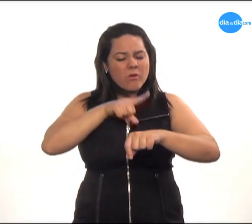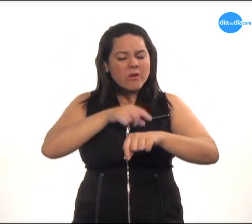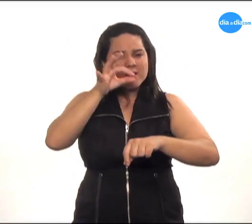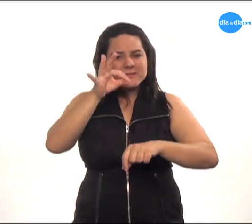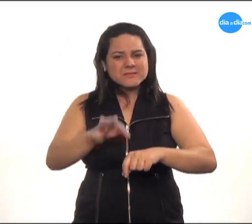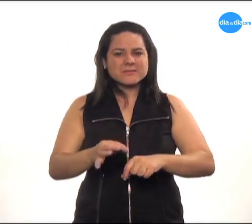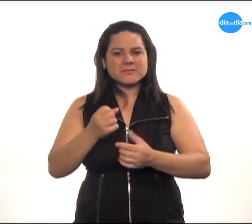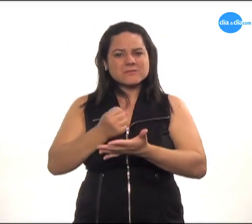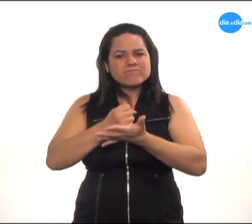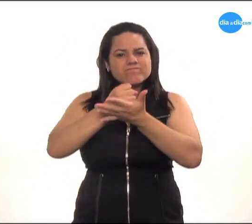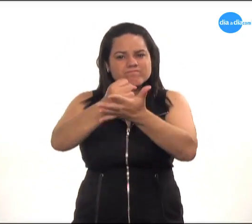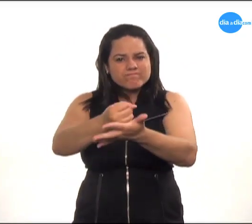tempo dar-lhes o sustento?